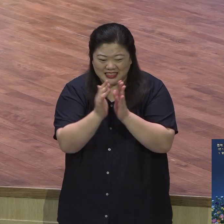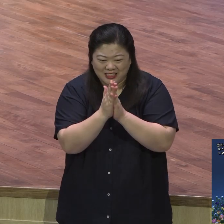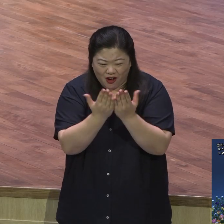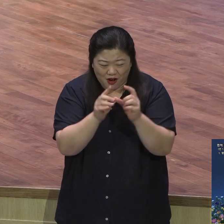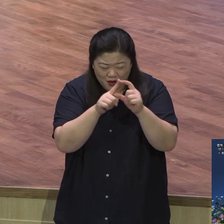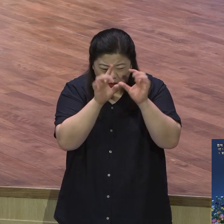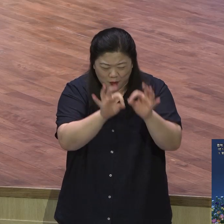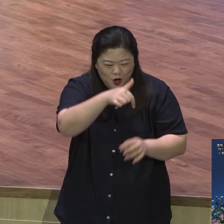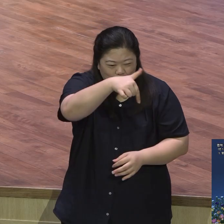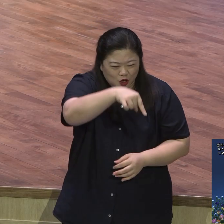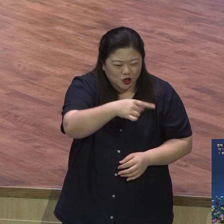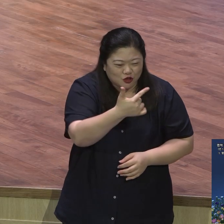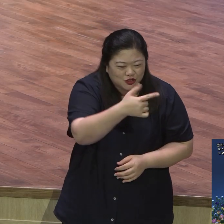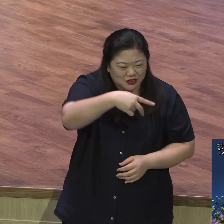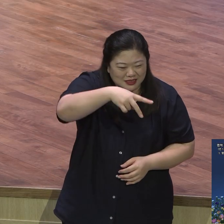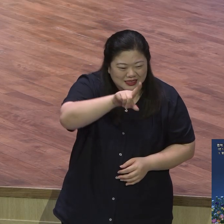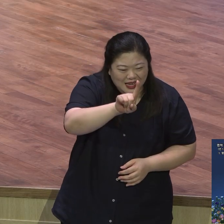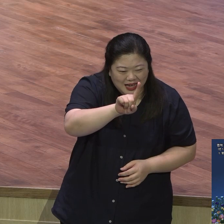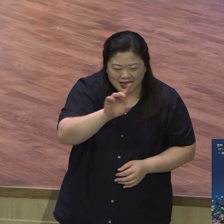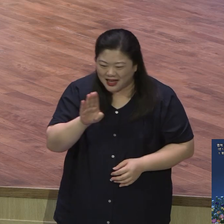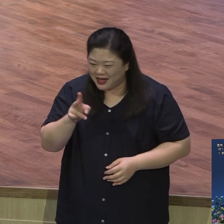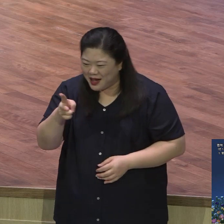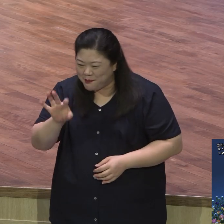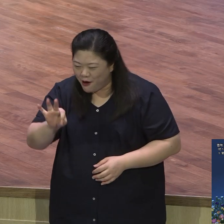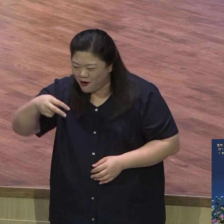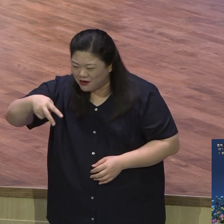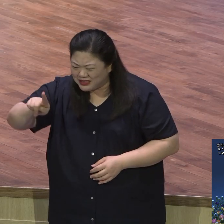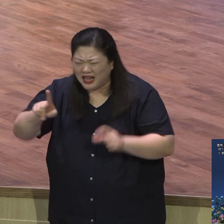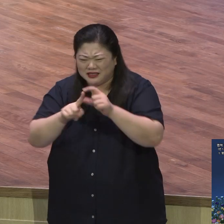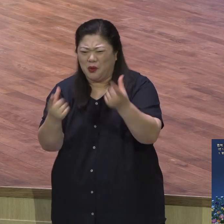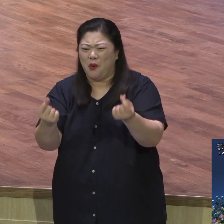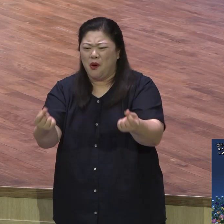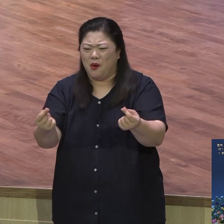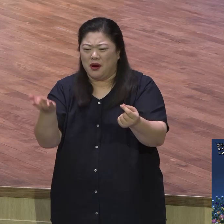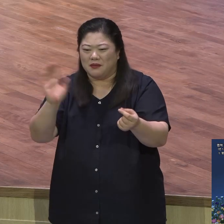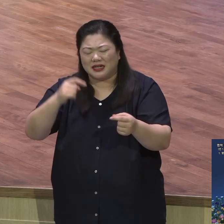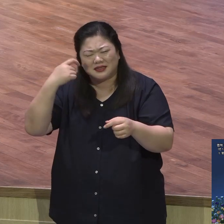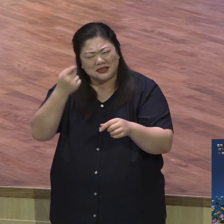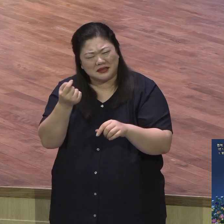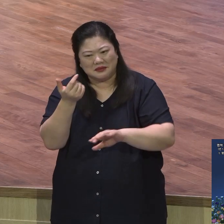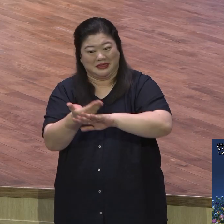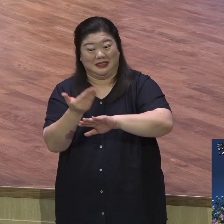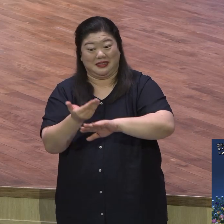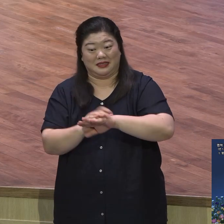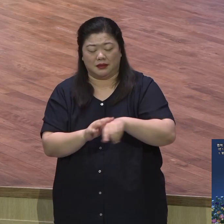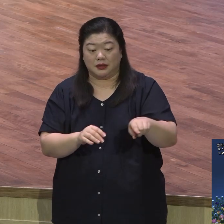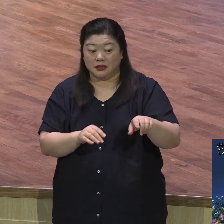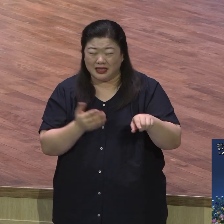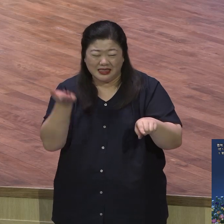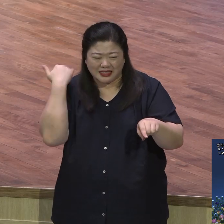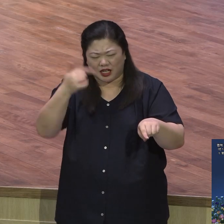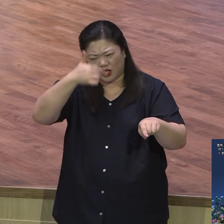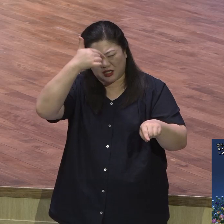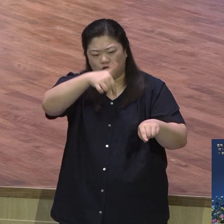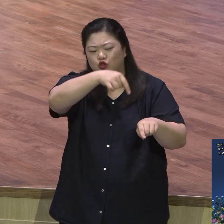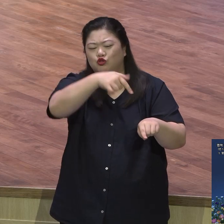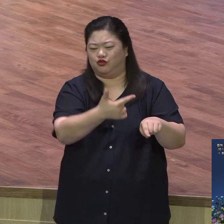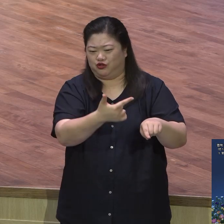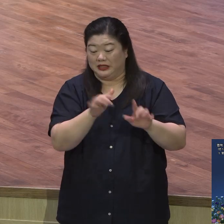병사랑 같은 말인데 군사랑 말을 더 잘 올린데 어떻든 군인으로 군인이라봐요. 여러분